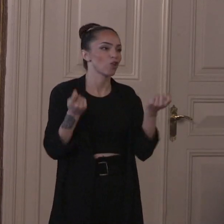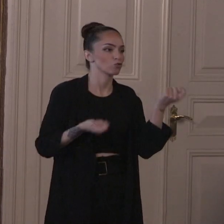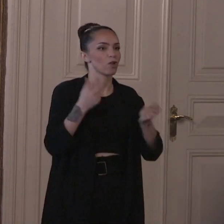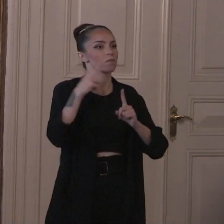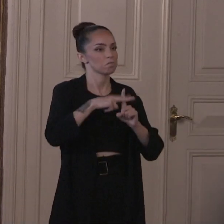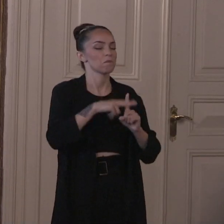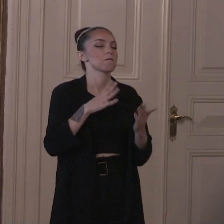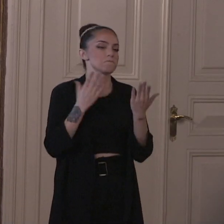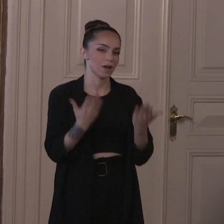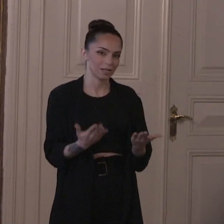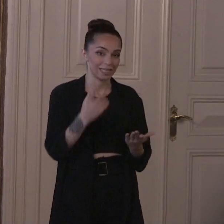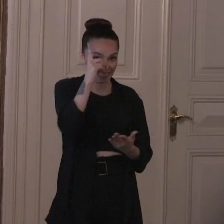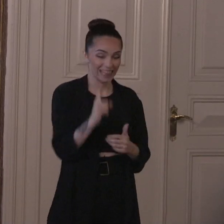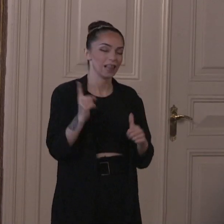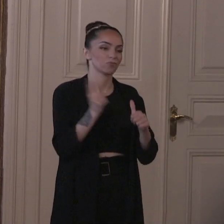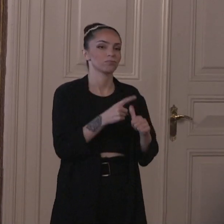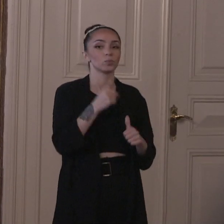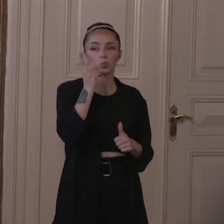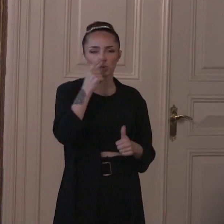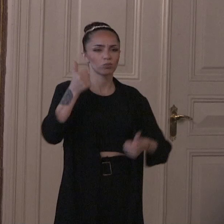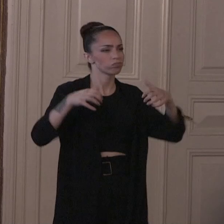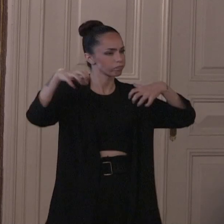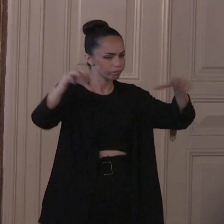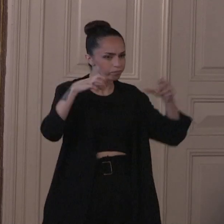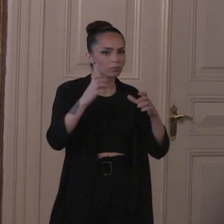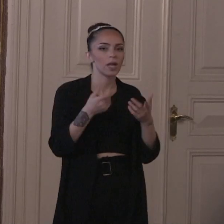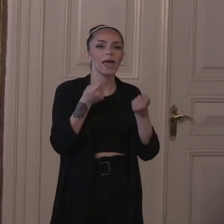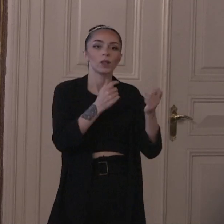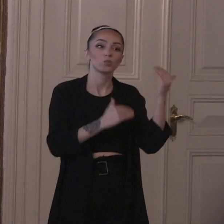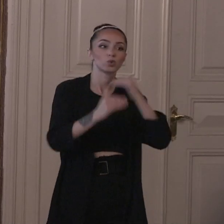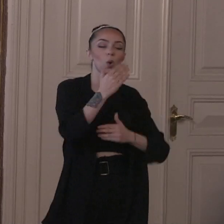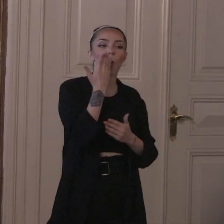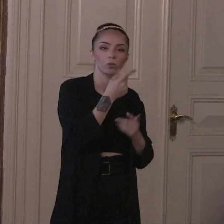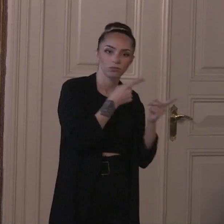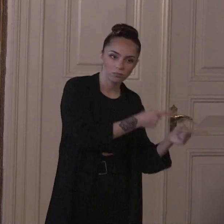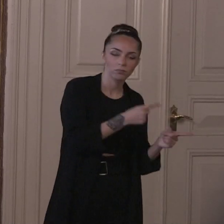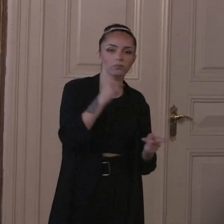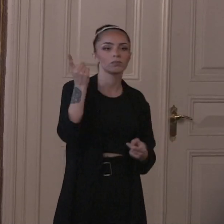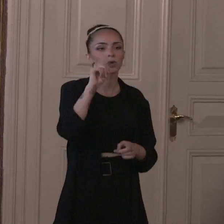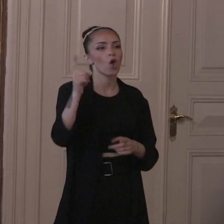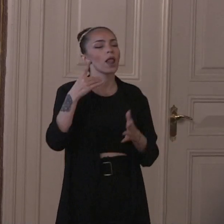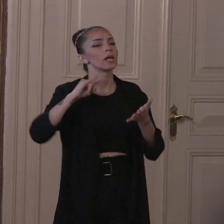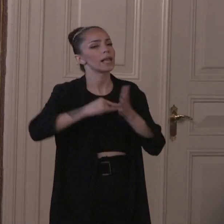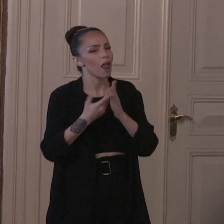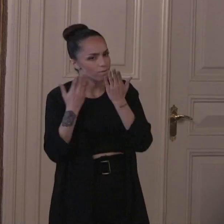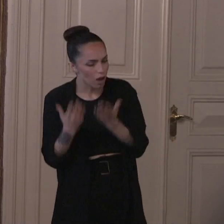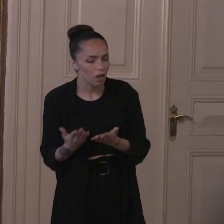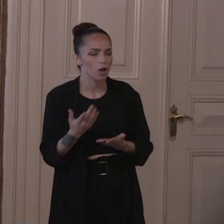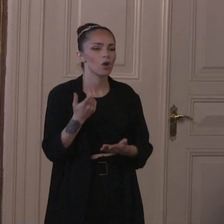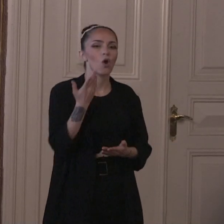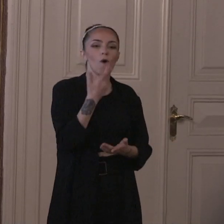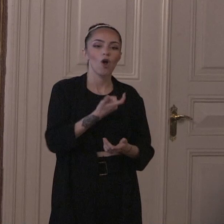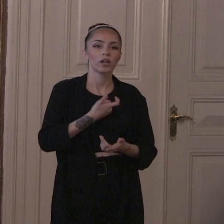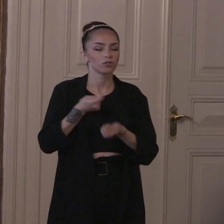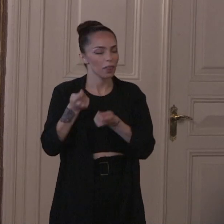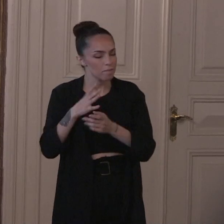gerçekleşmektedir. Başta dekanlarımız, enstitü ve yüksek okul müdürlerimiz, idari birimlerimizin değerli yöneticileri, öğretim üyelerimiz ve yardımcılarımız